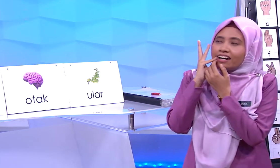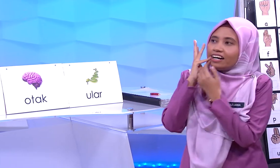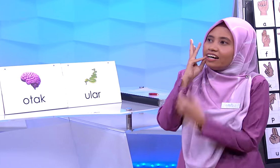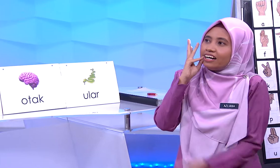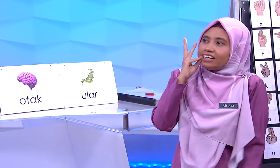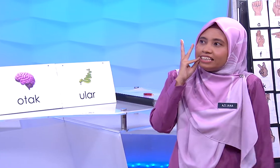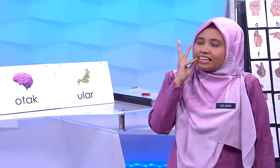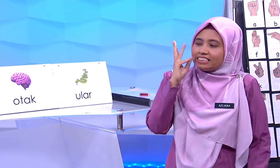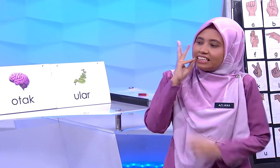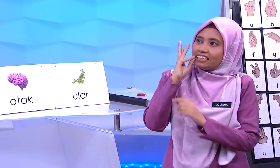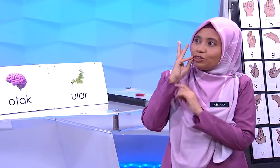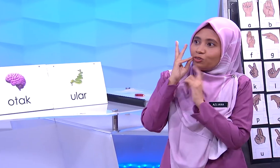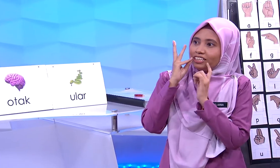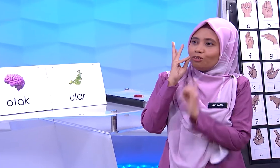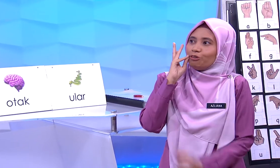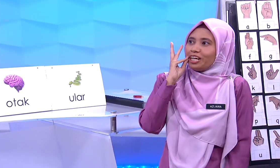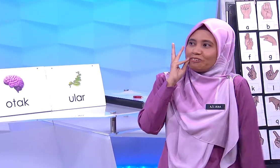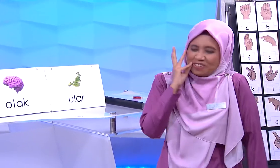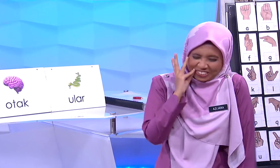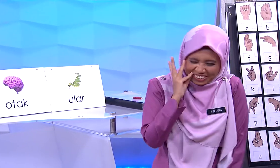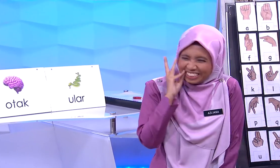ini nasi yang termasuk dalam goreng